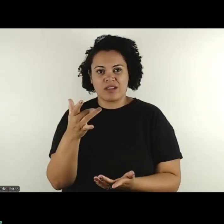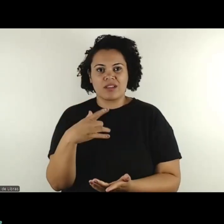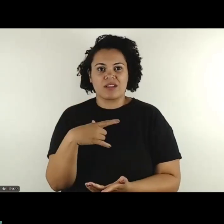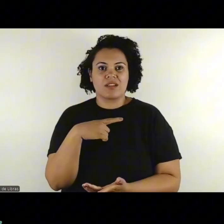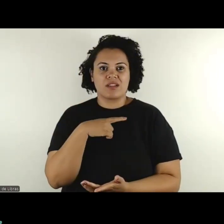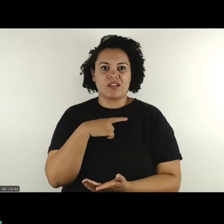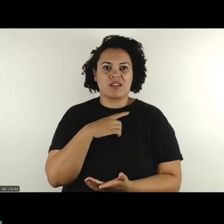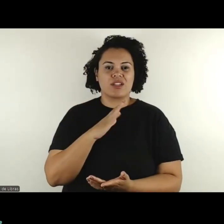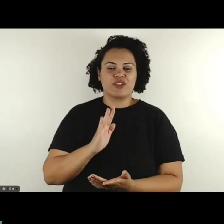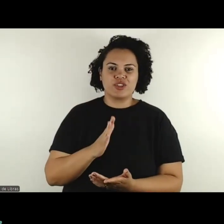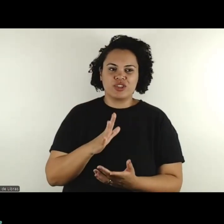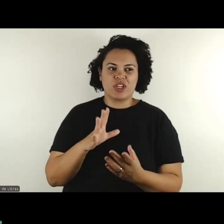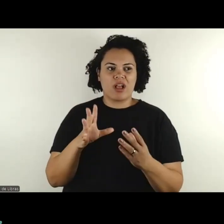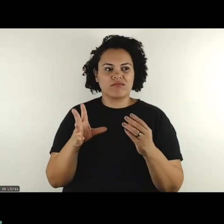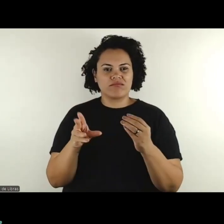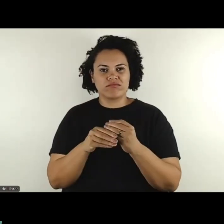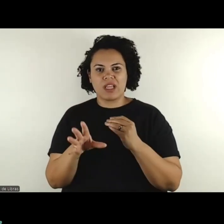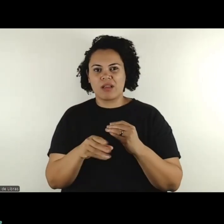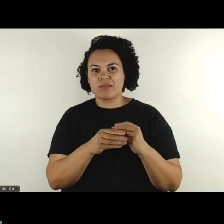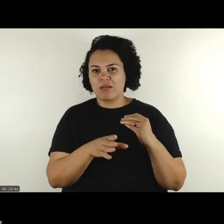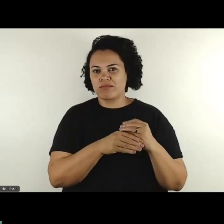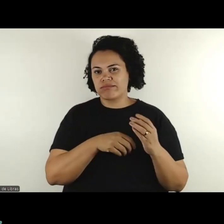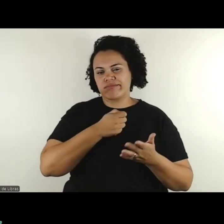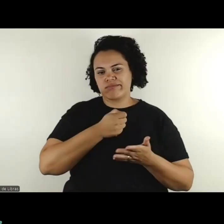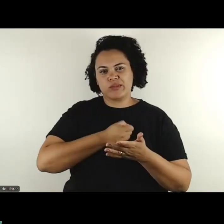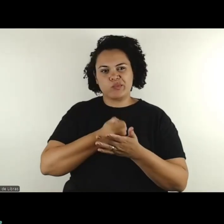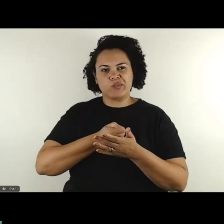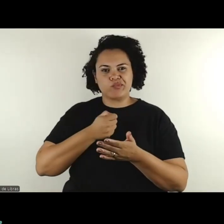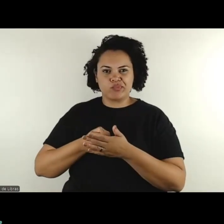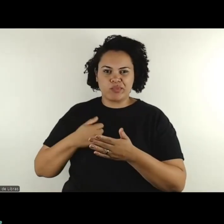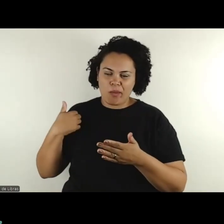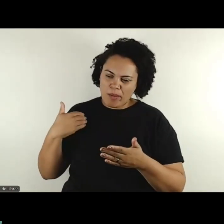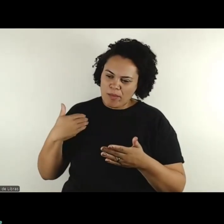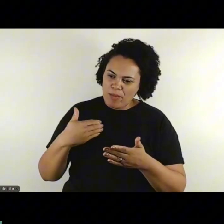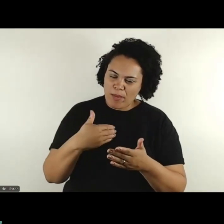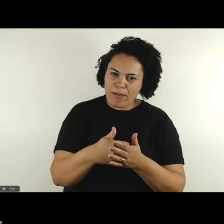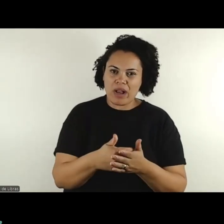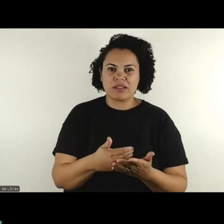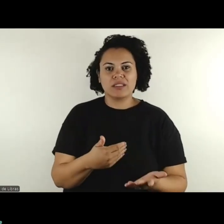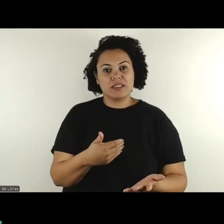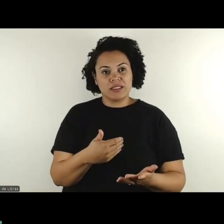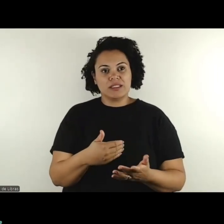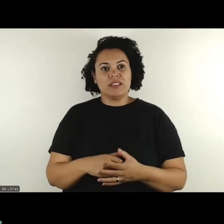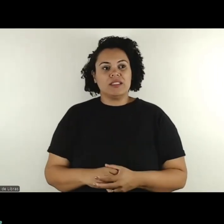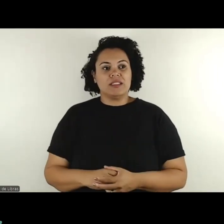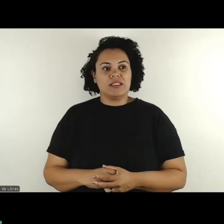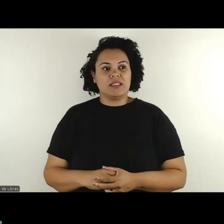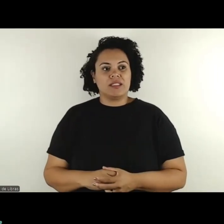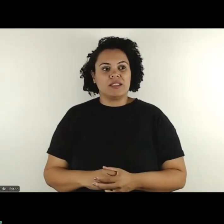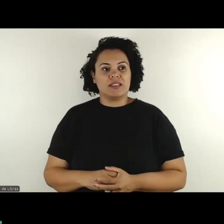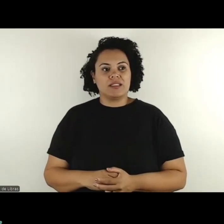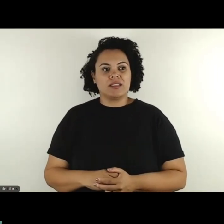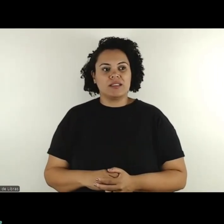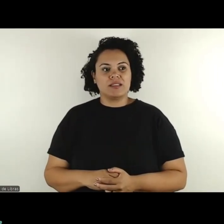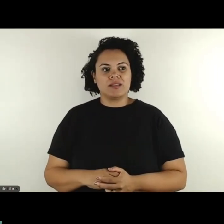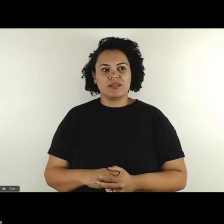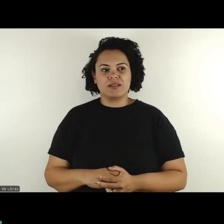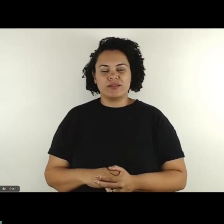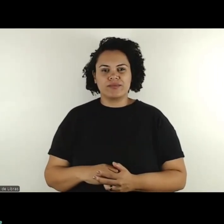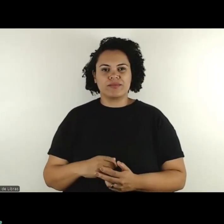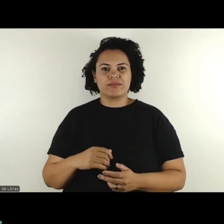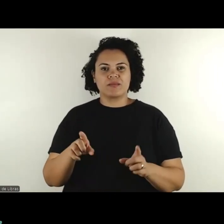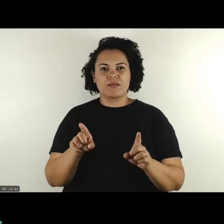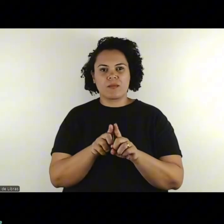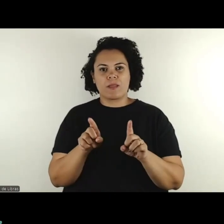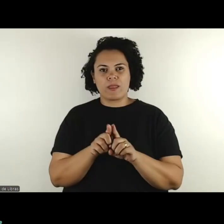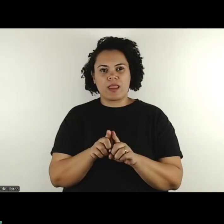sido acumulada por meio de lutas, né, assim, durante as últimas décadas. E apontava também, né, assim,